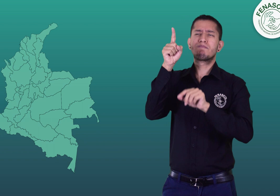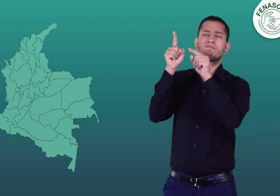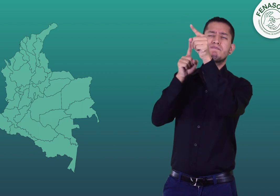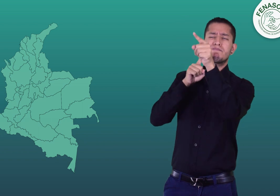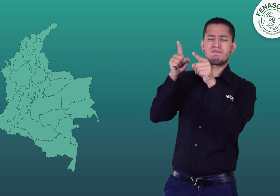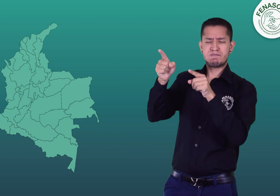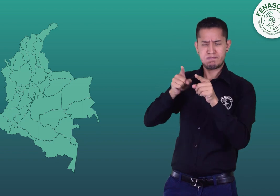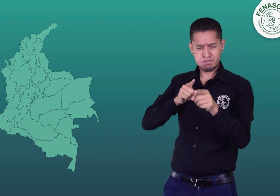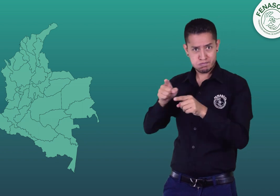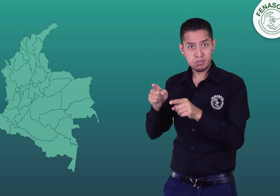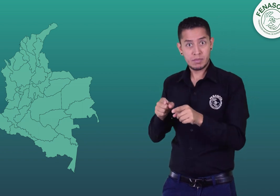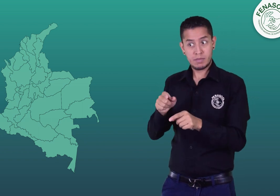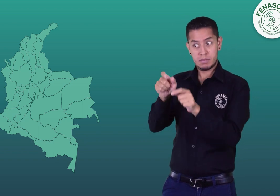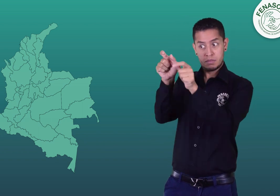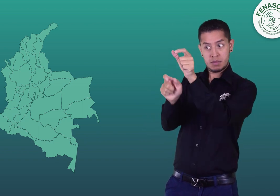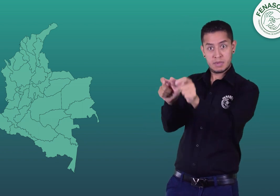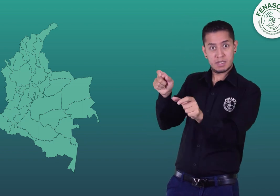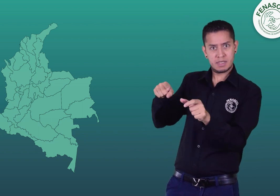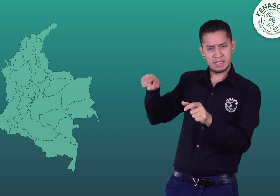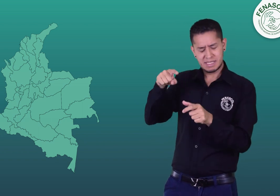ellos construyan los planes de desarrollo.